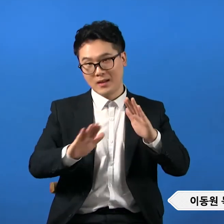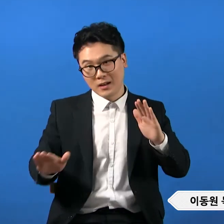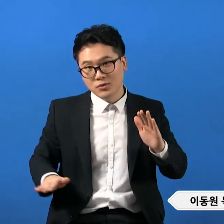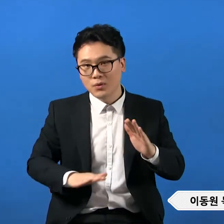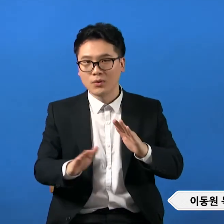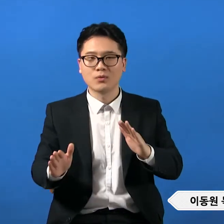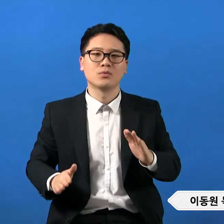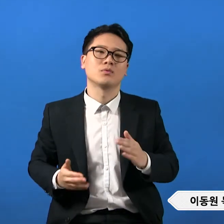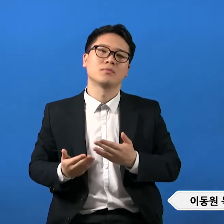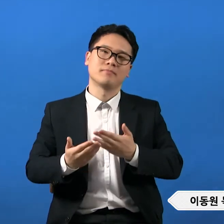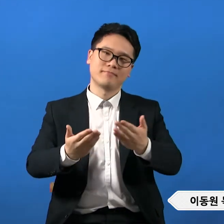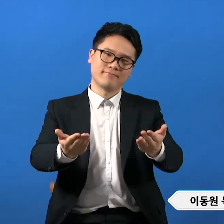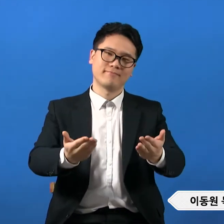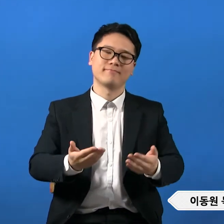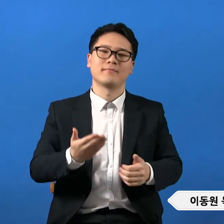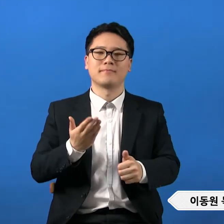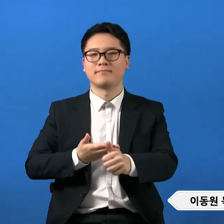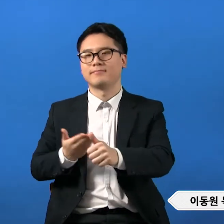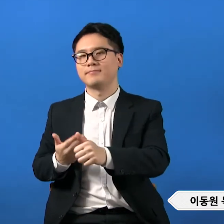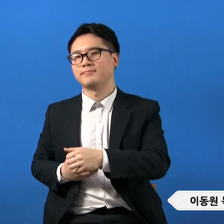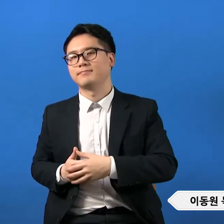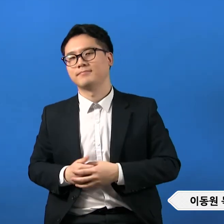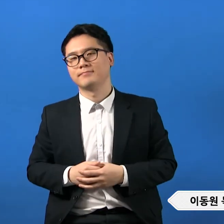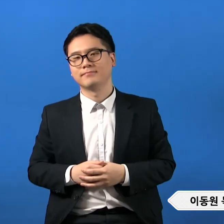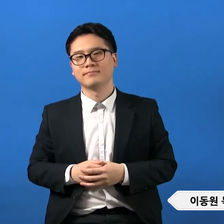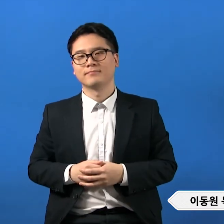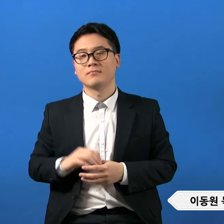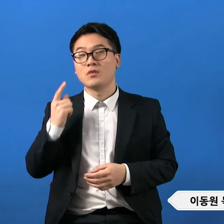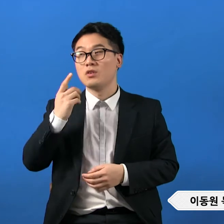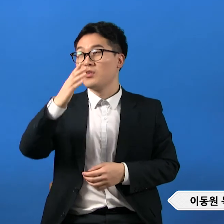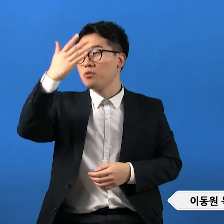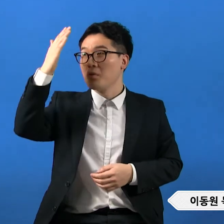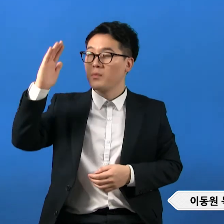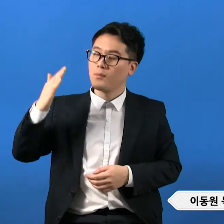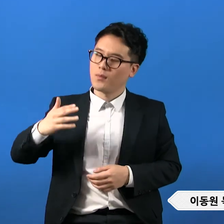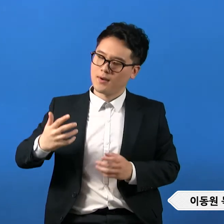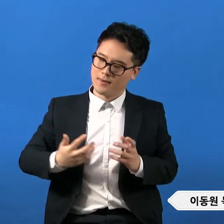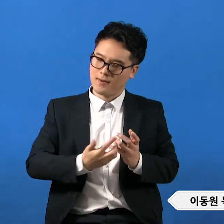임하시기를 바랍니다. 그 영광 가득한 새날이